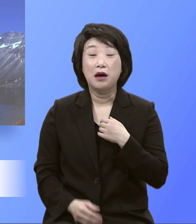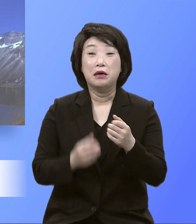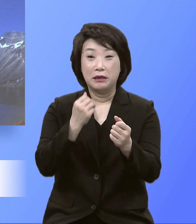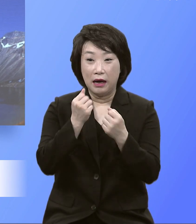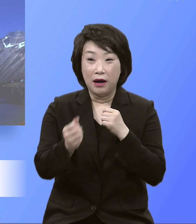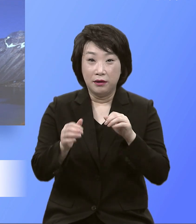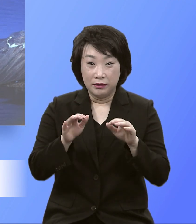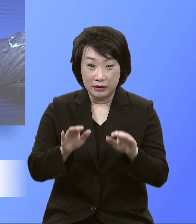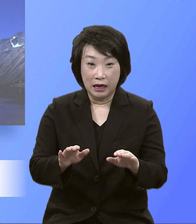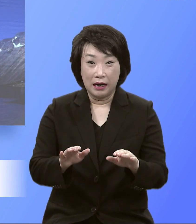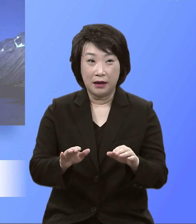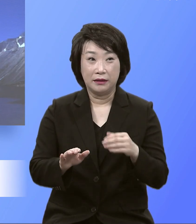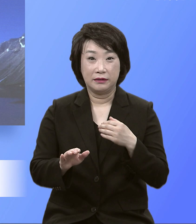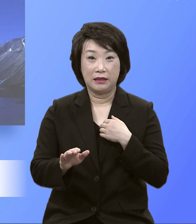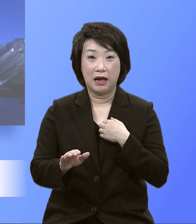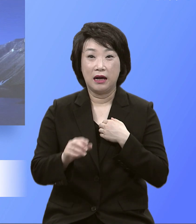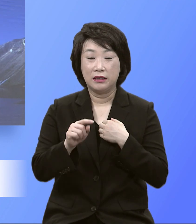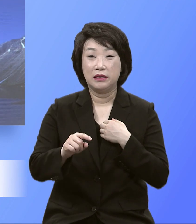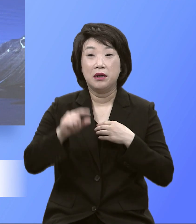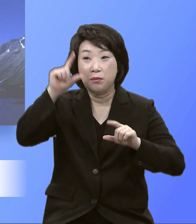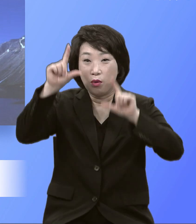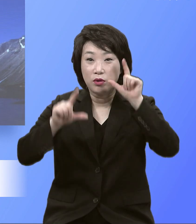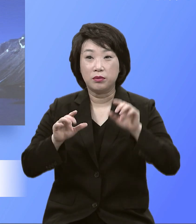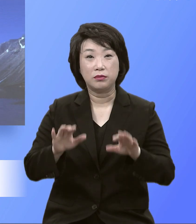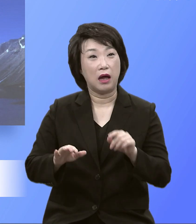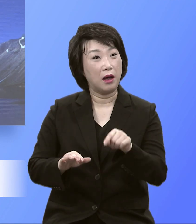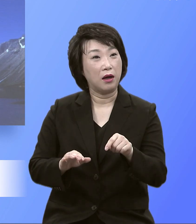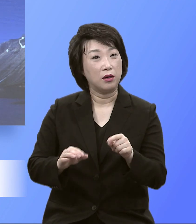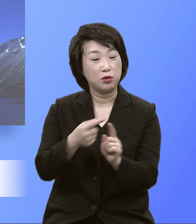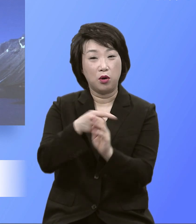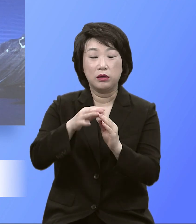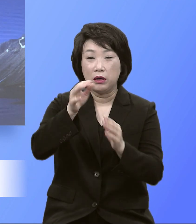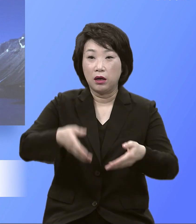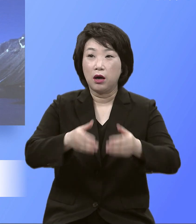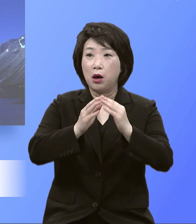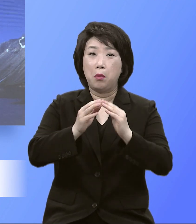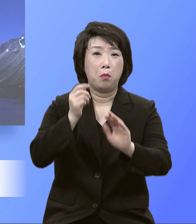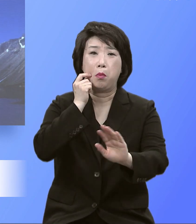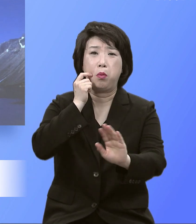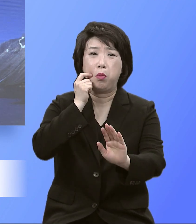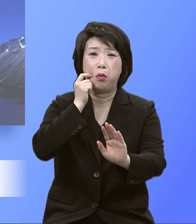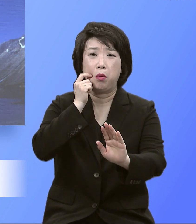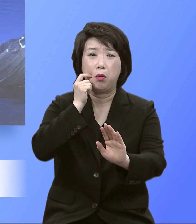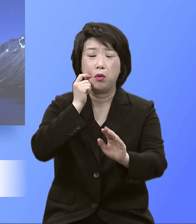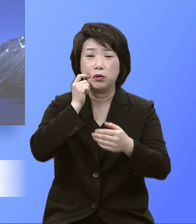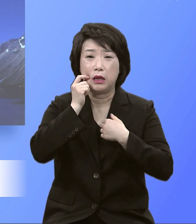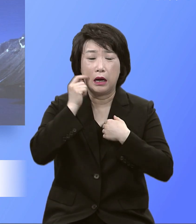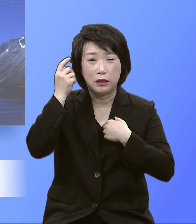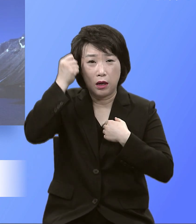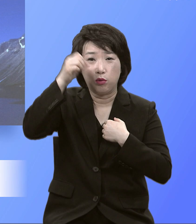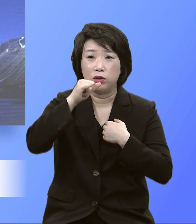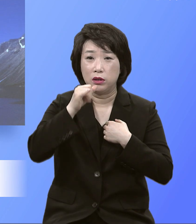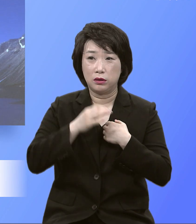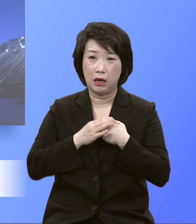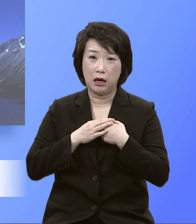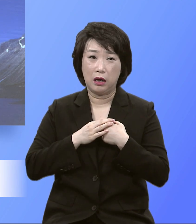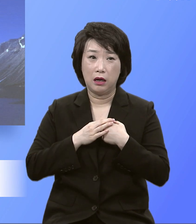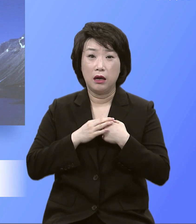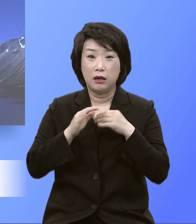그런데도 그 모습 가지고는 교회를 개척할 수가 없다라고 생각하기